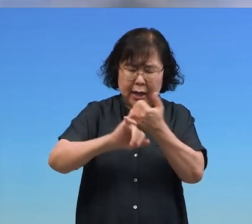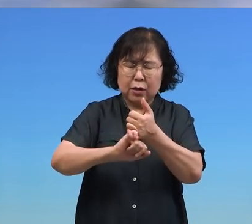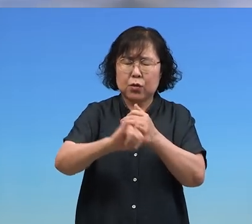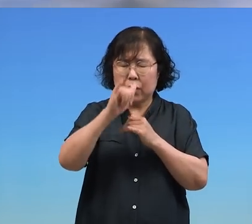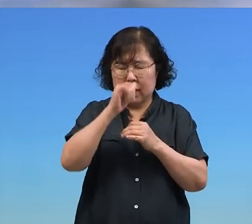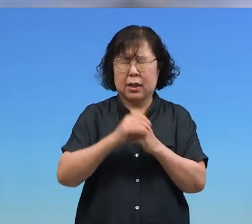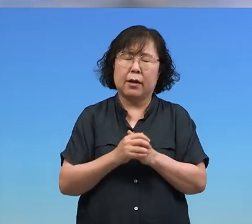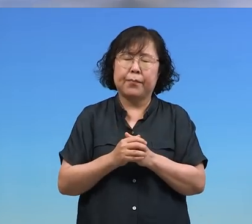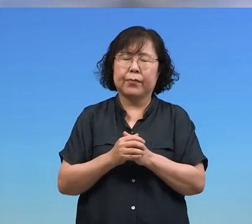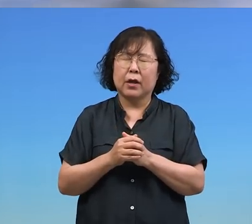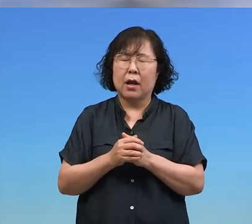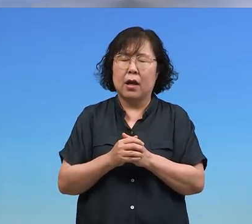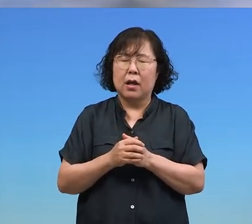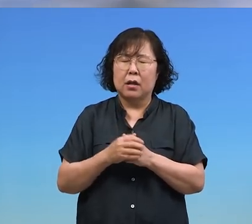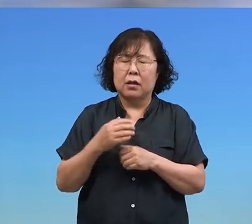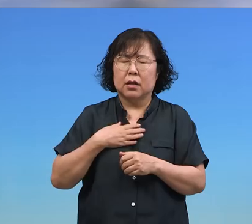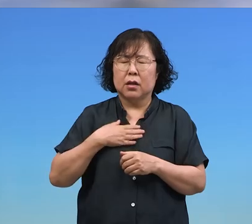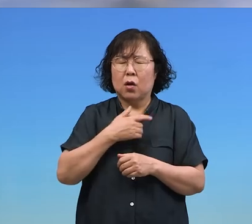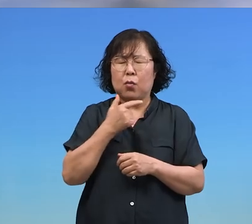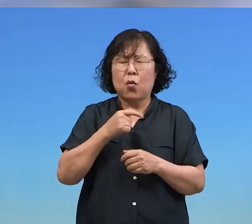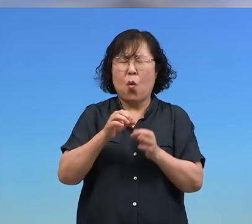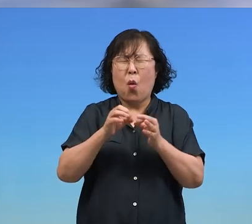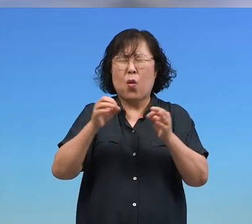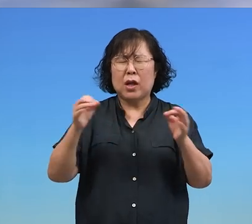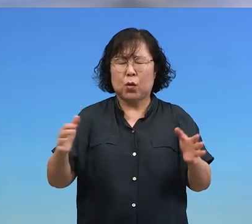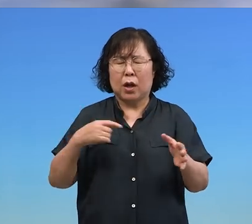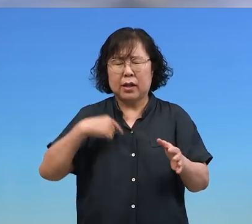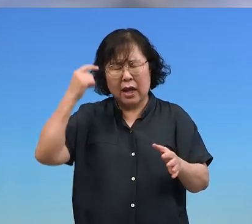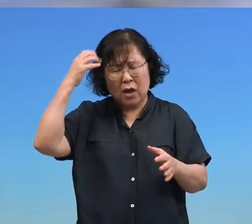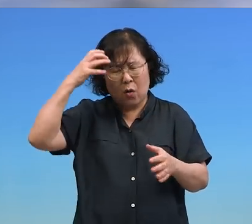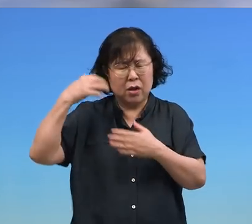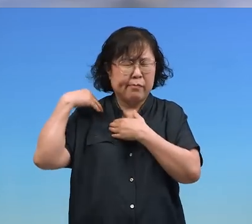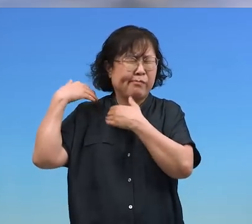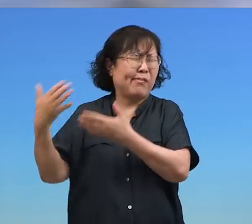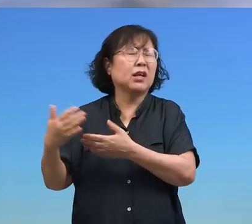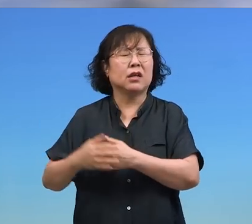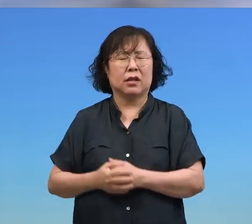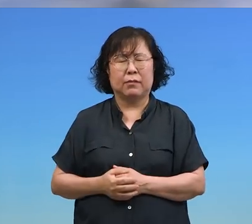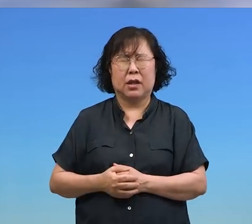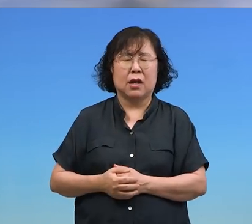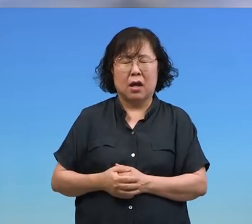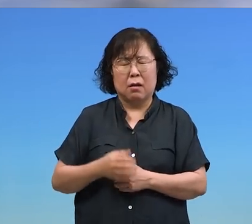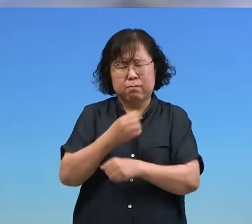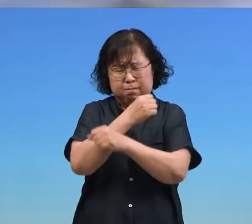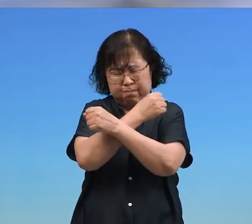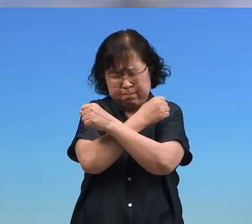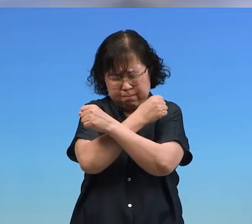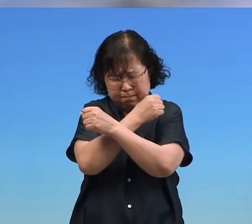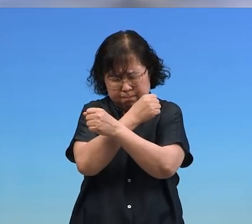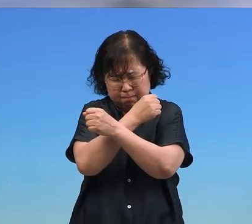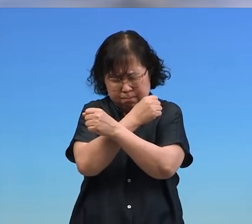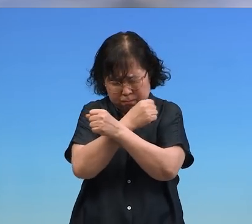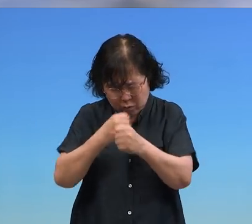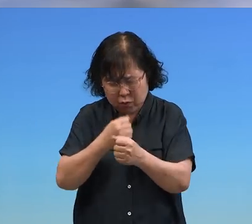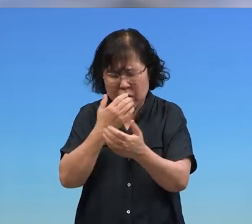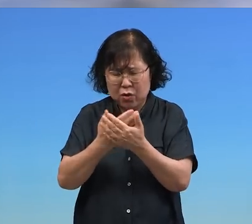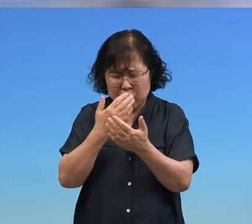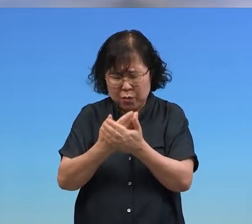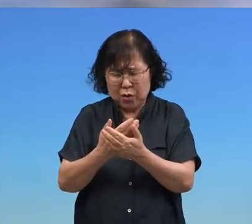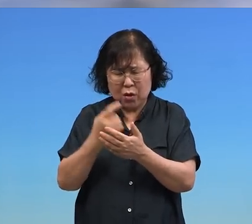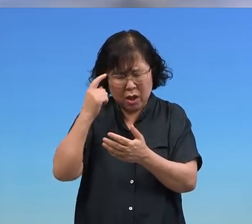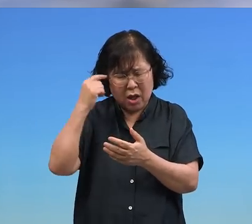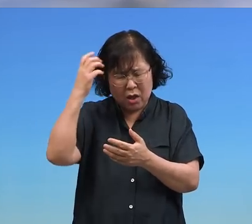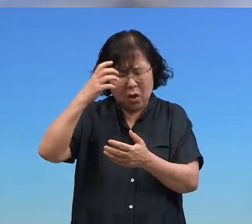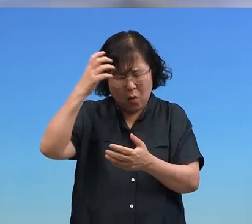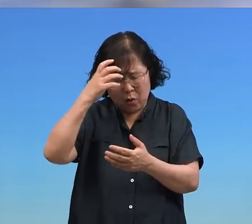하나님 너무 오랫동안 우리 영혼을 방치해 두었습니다 용서해 주시옵소서 너무 오래 우리의 영혼이 목말라